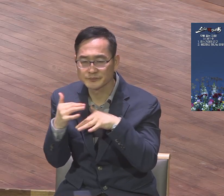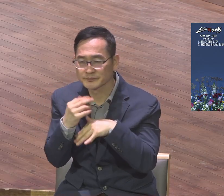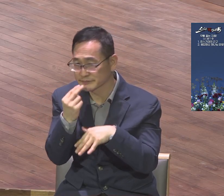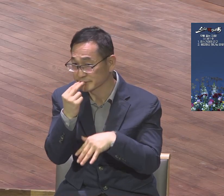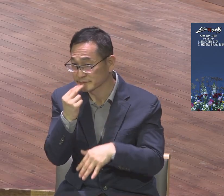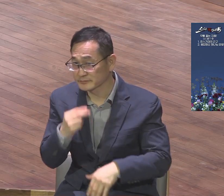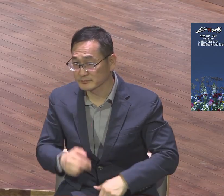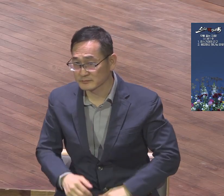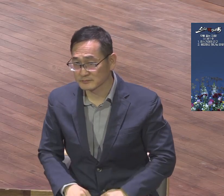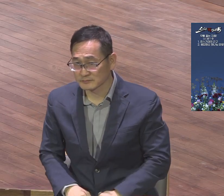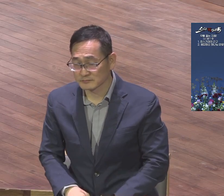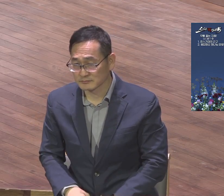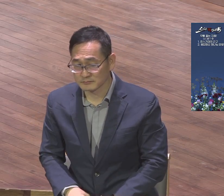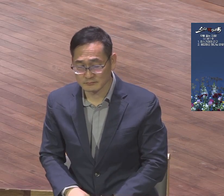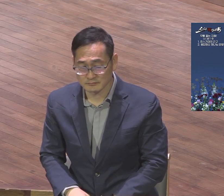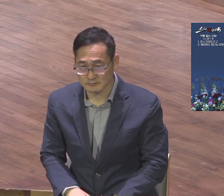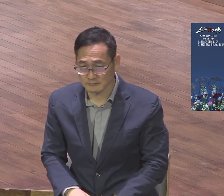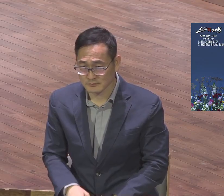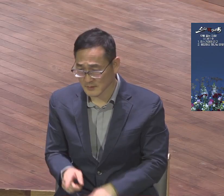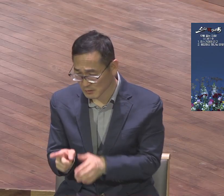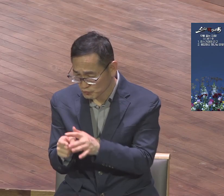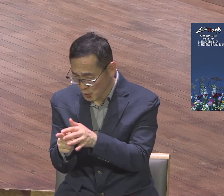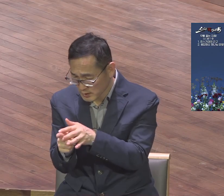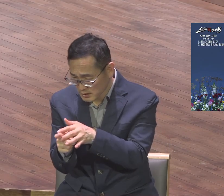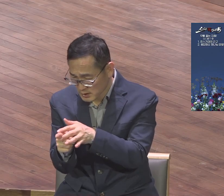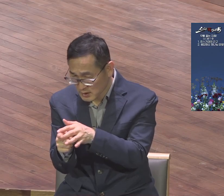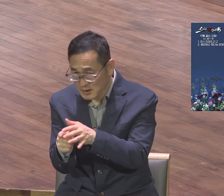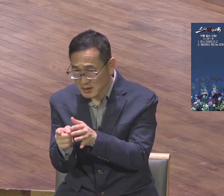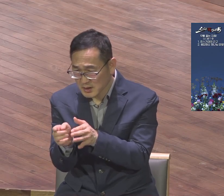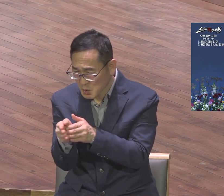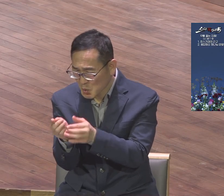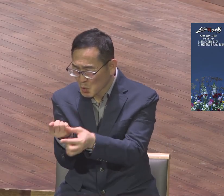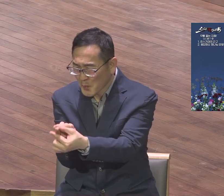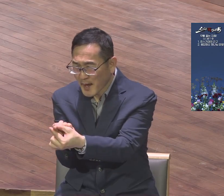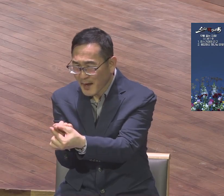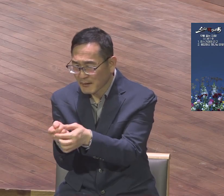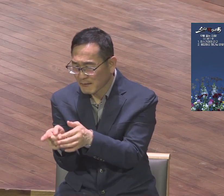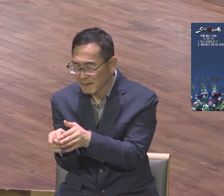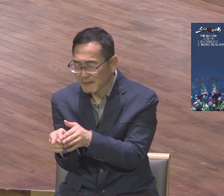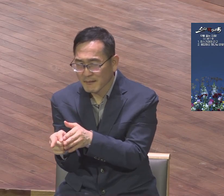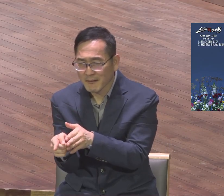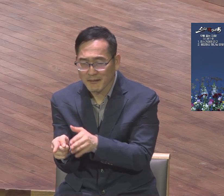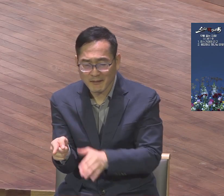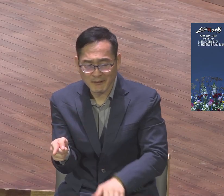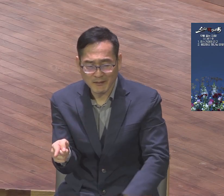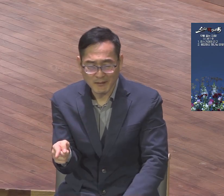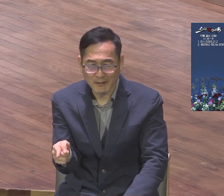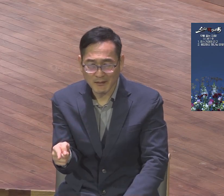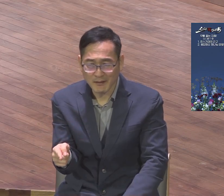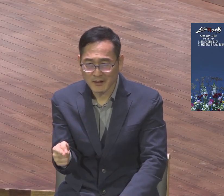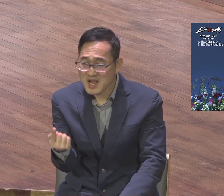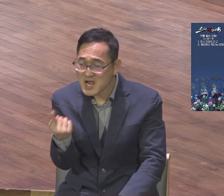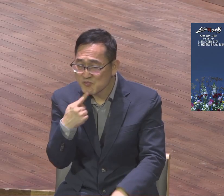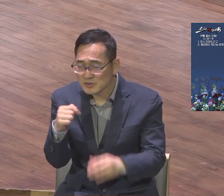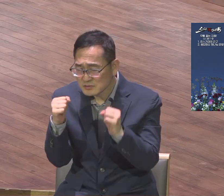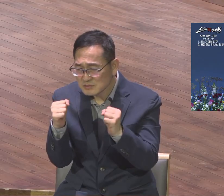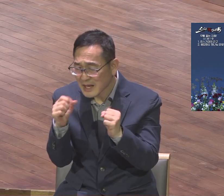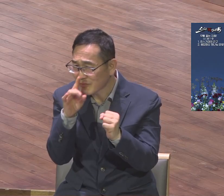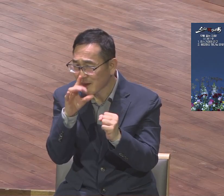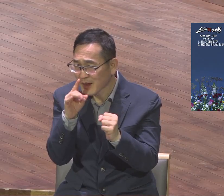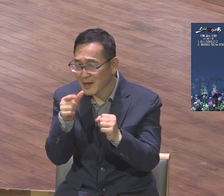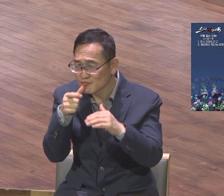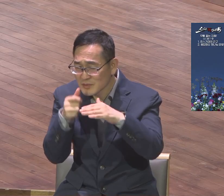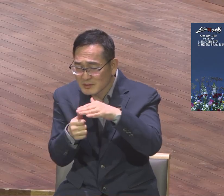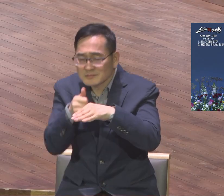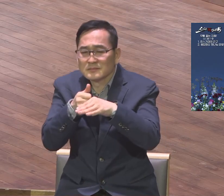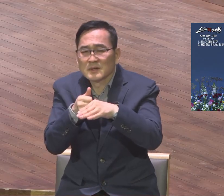이 프로그램에 소개된 작은 물고기, 작은 물고기는요, 물 속에서 1분을 잊지 못해. 1분을 잊지 못하고